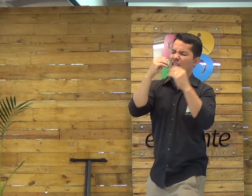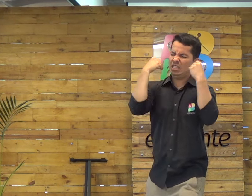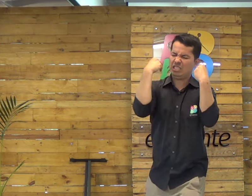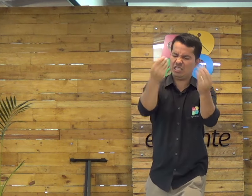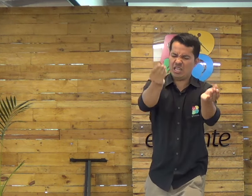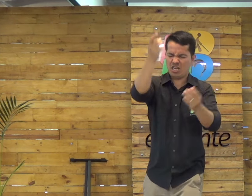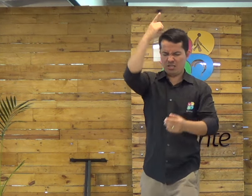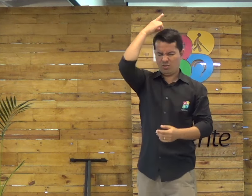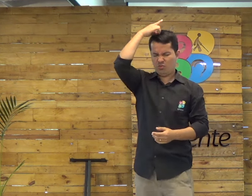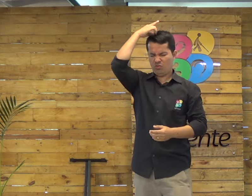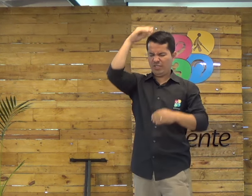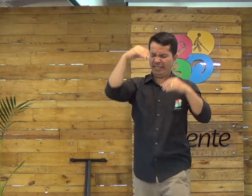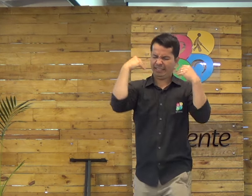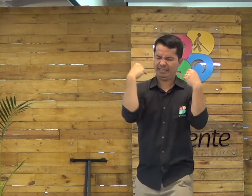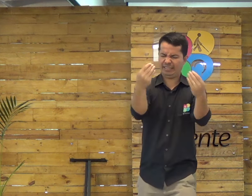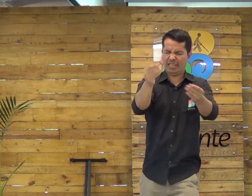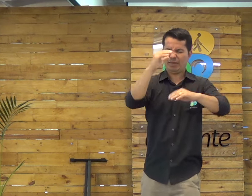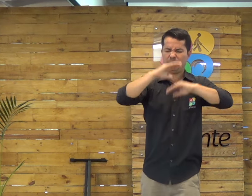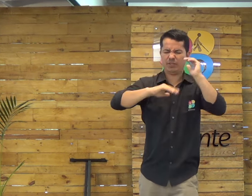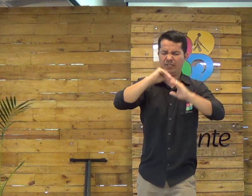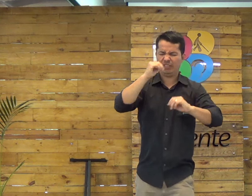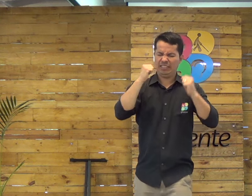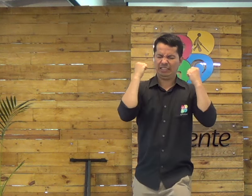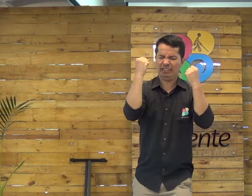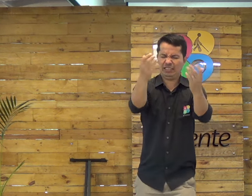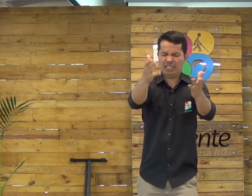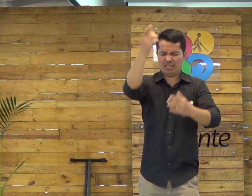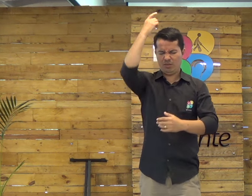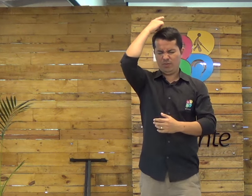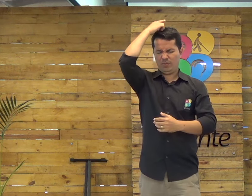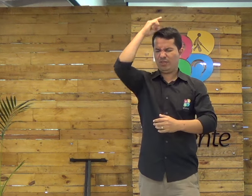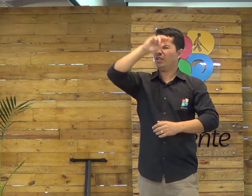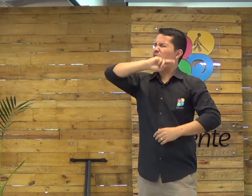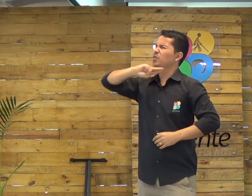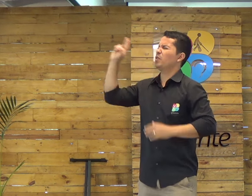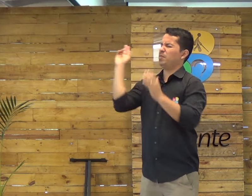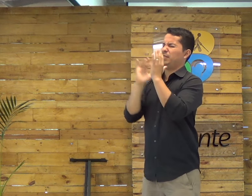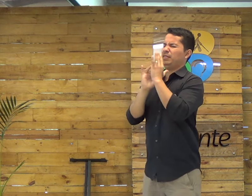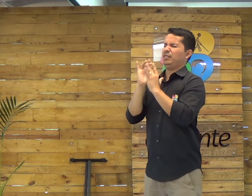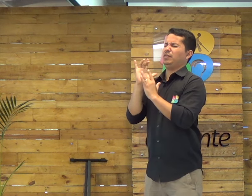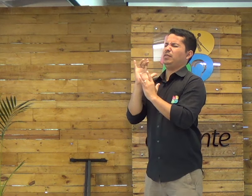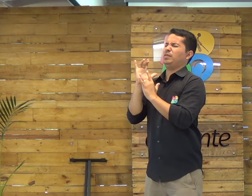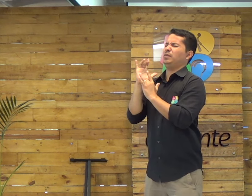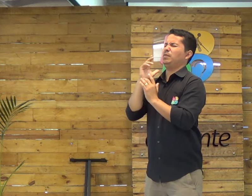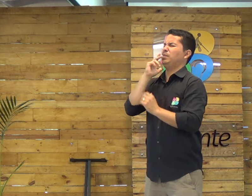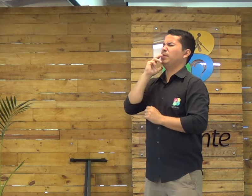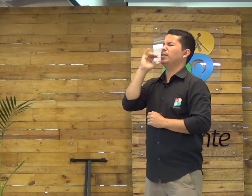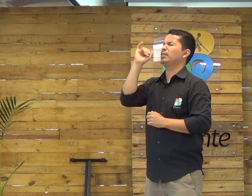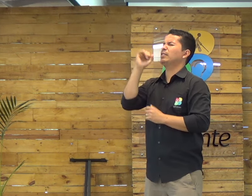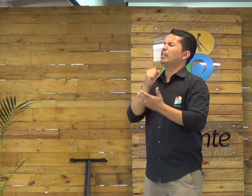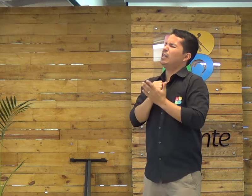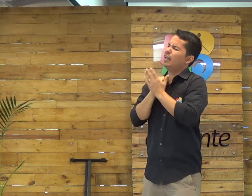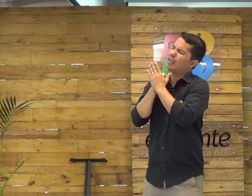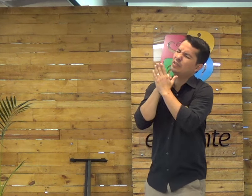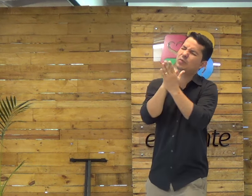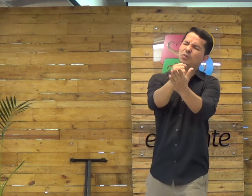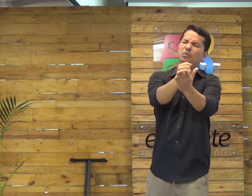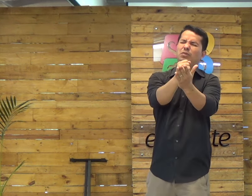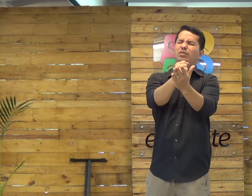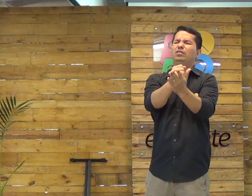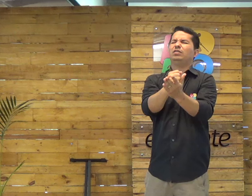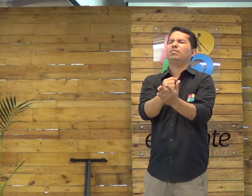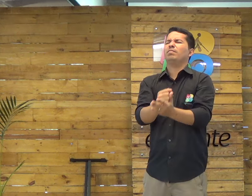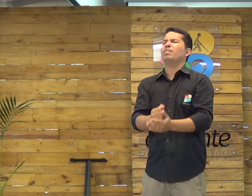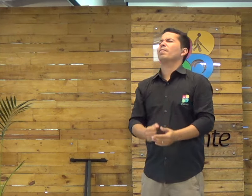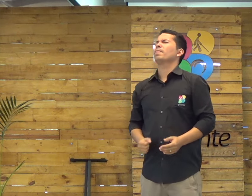revela. Revela, Senhor. Dê dons, dê serviço, em nome de Jesus, Pai.